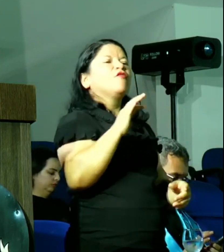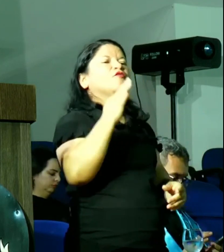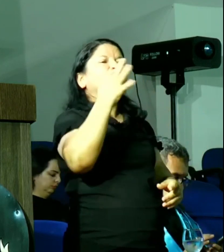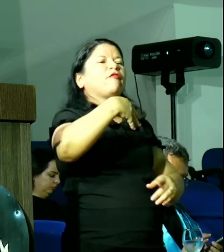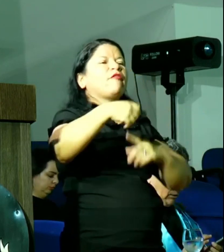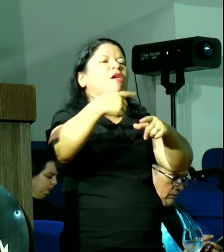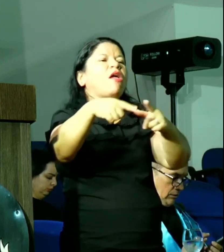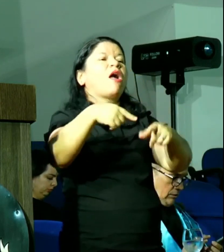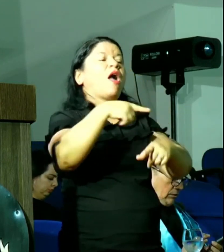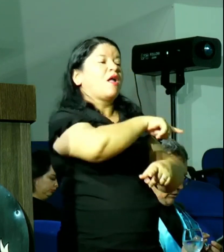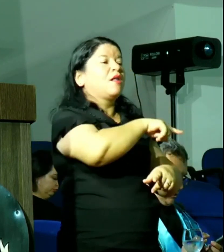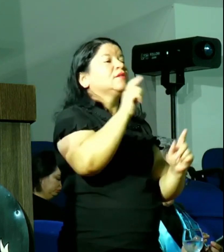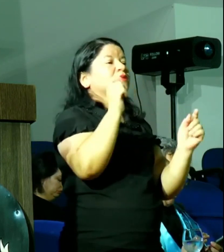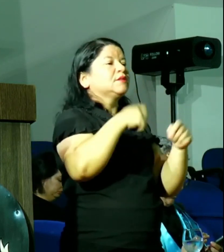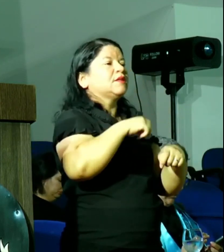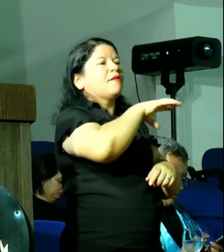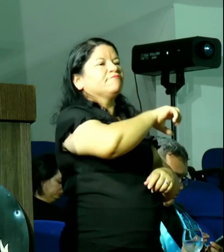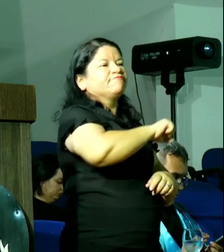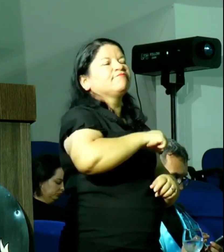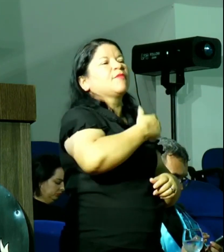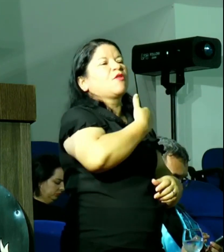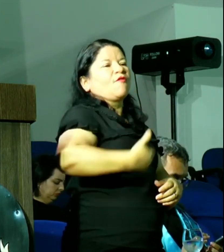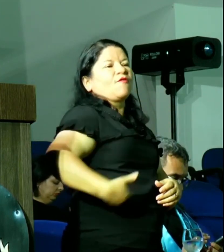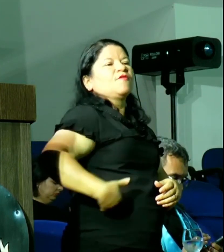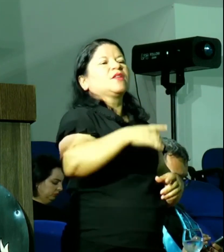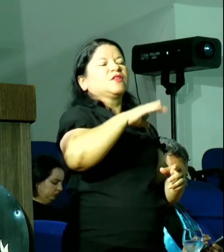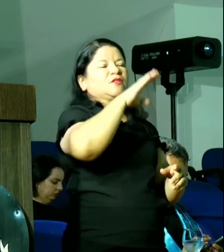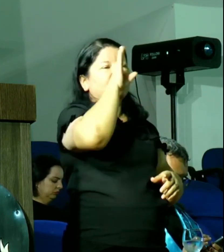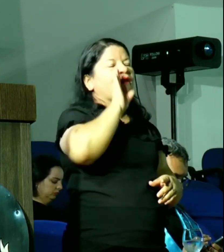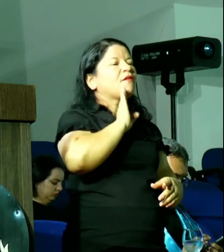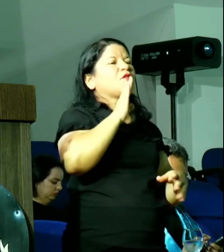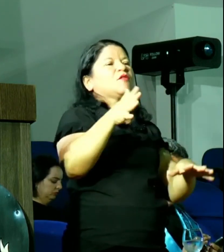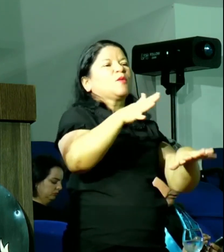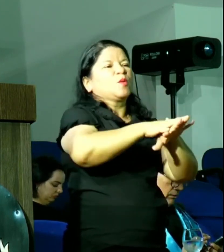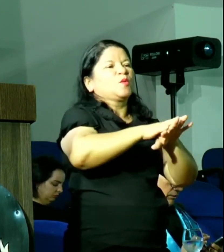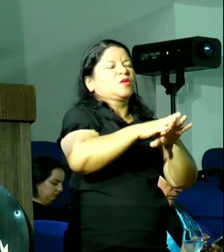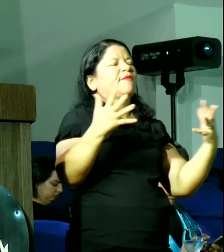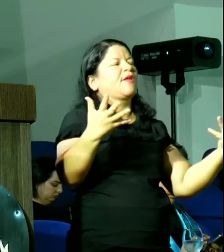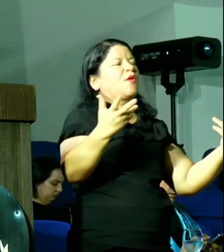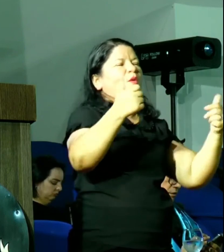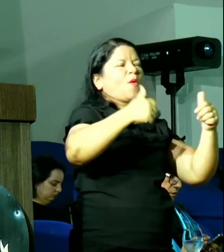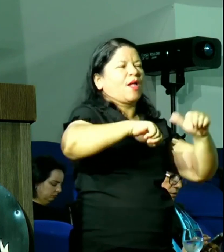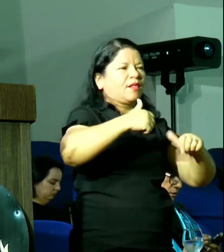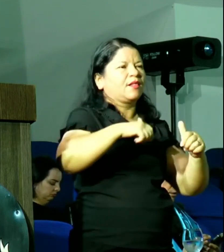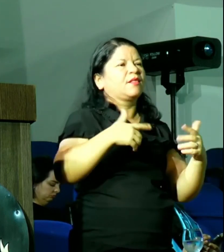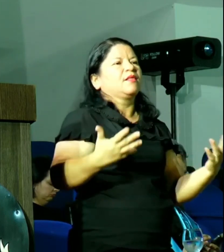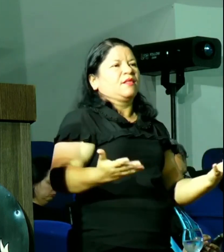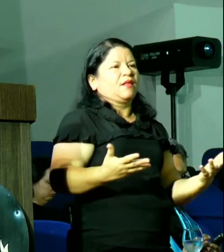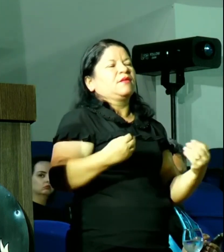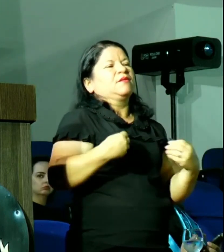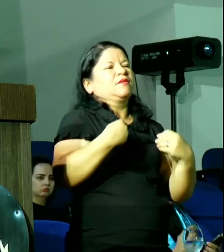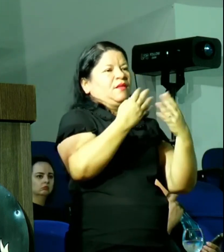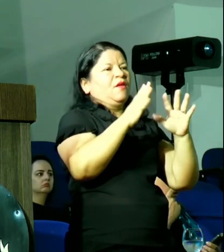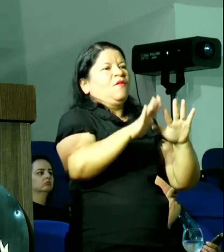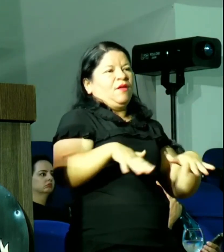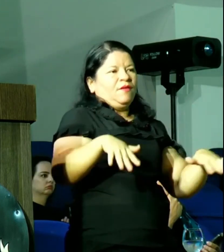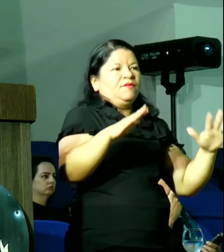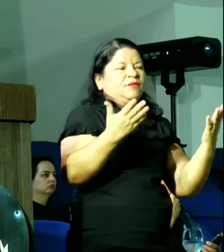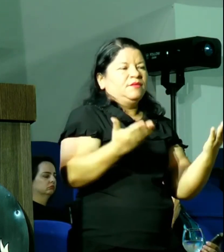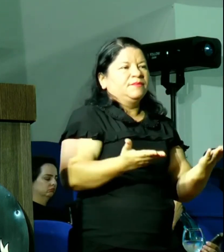possam usufruir do ensino público, gratuito, inclusivo e de qualidade proporcionado pela Universidade Federal do